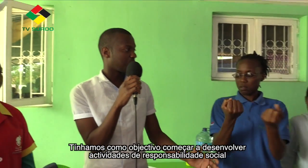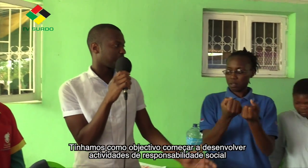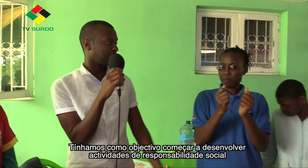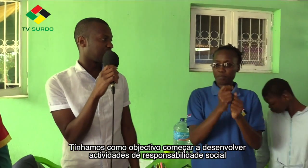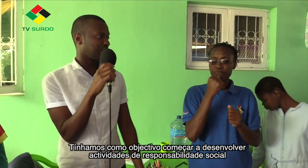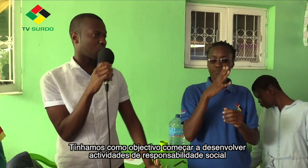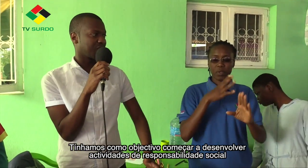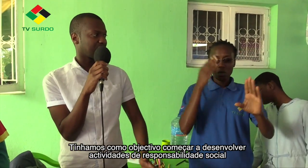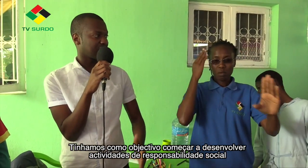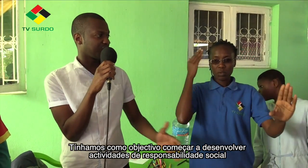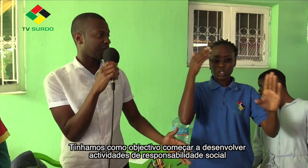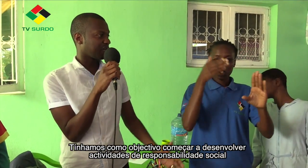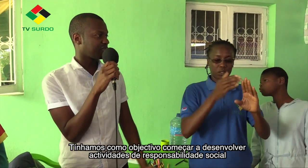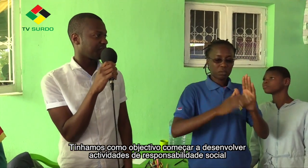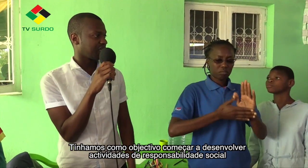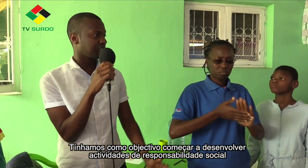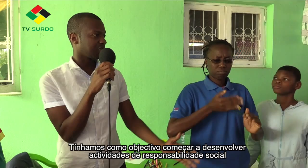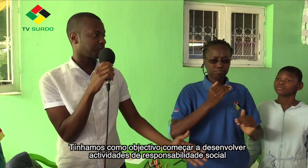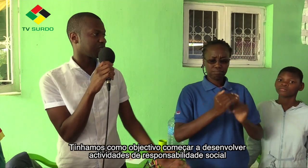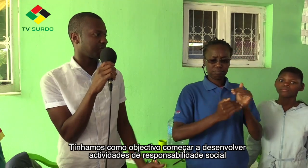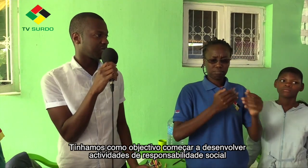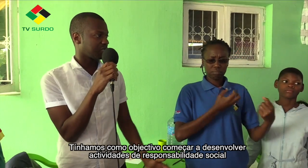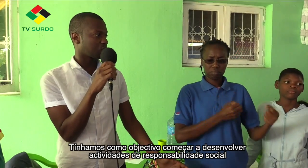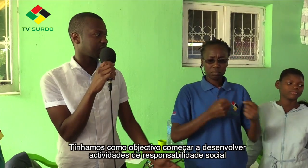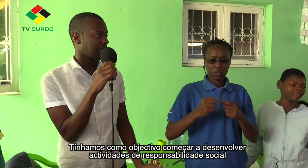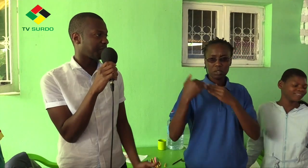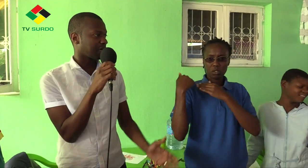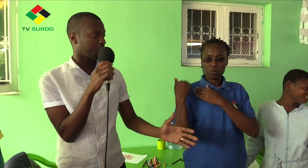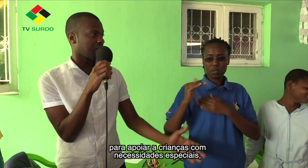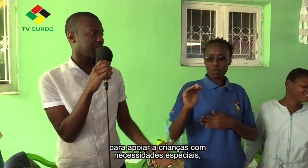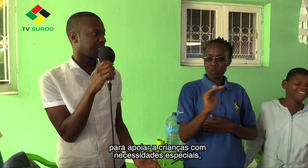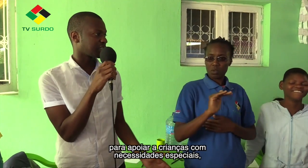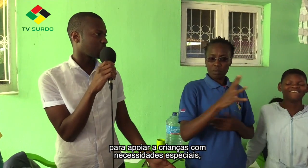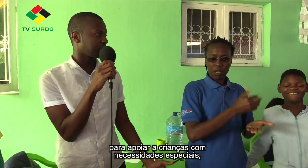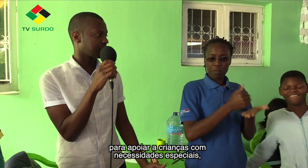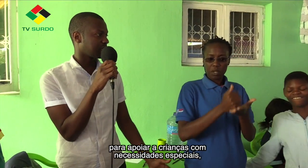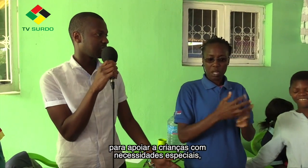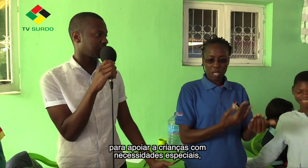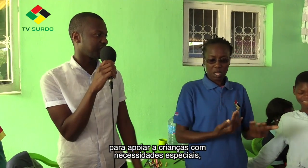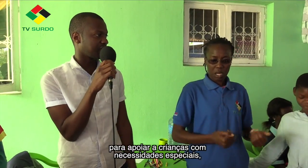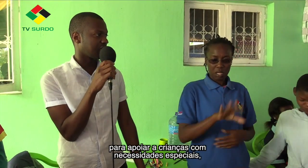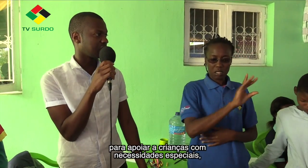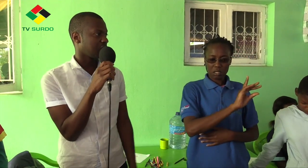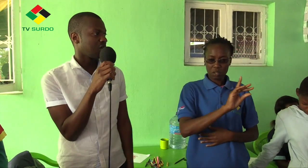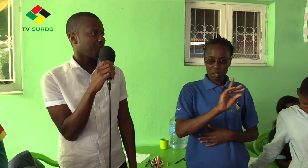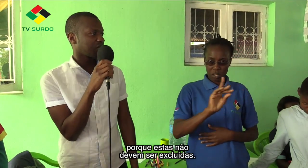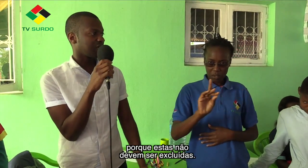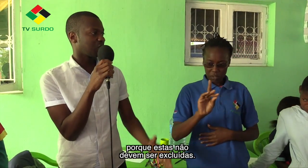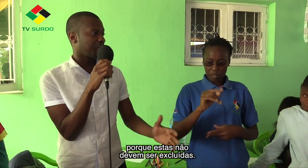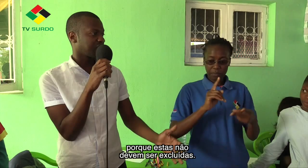Tínhamos como objetivo começar a desenvolver atividades de responsabilidade social para apoiar as crianças com necessidades especiais,